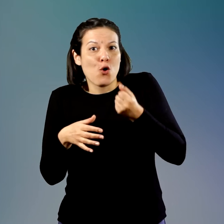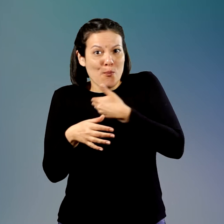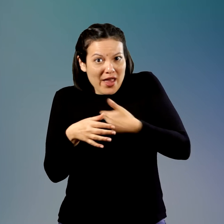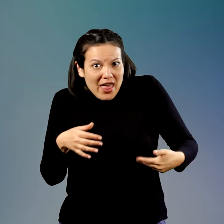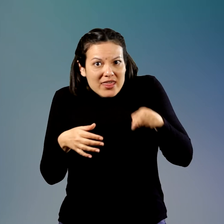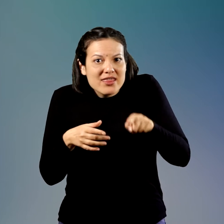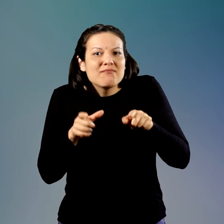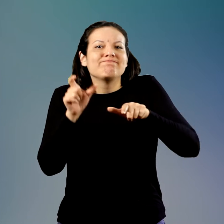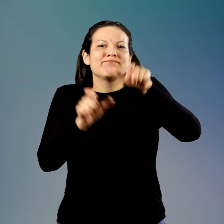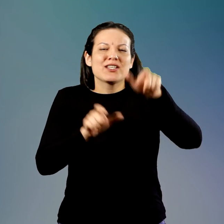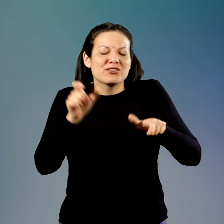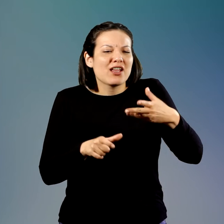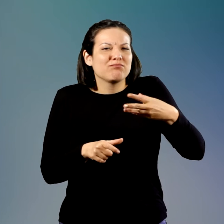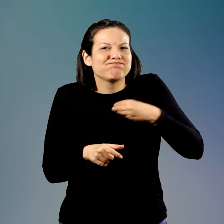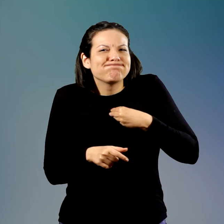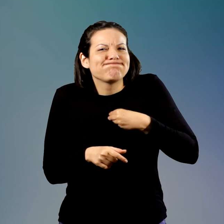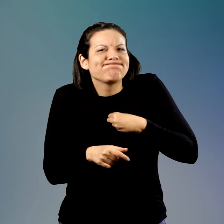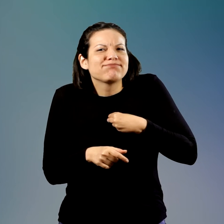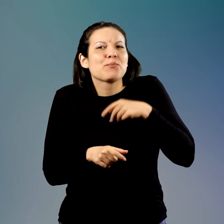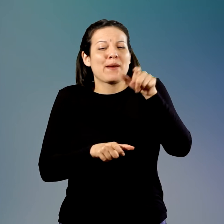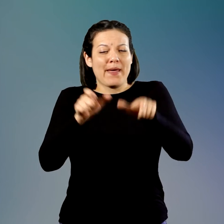democracia los estudiantes